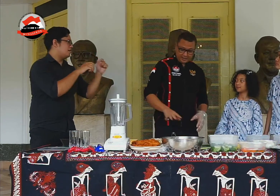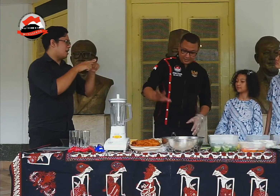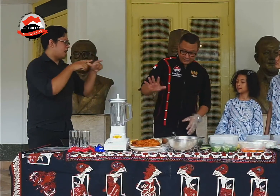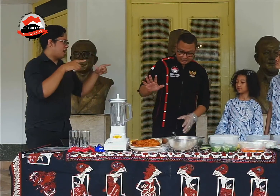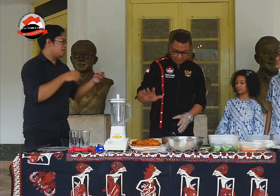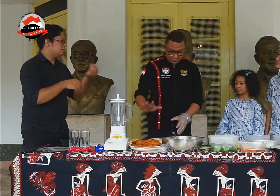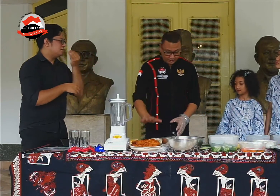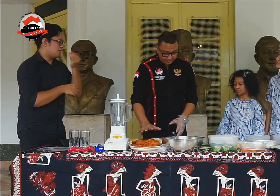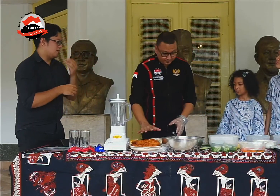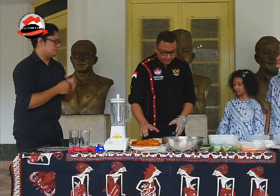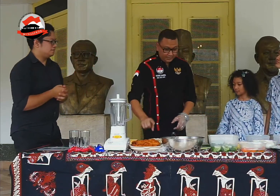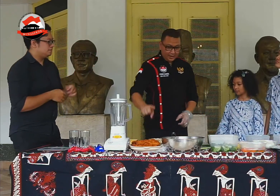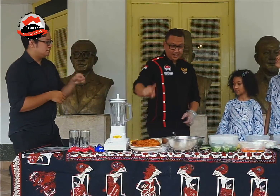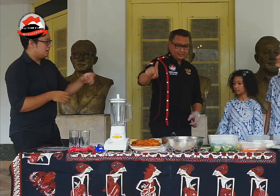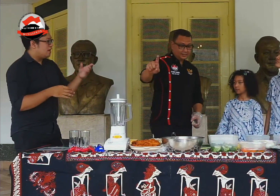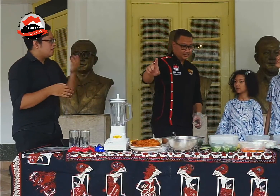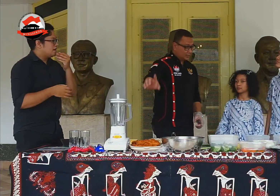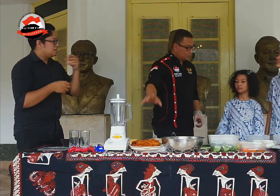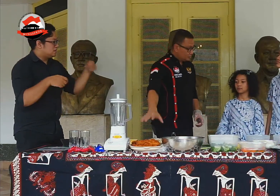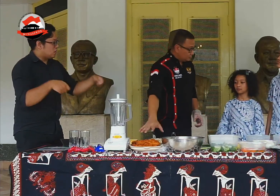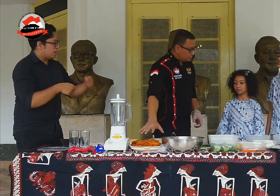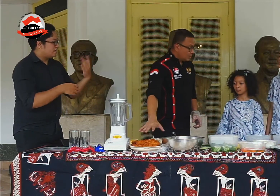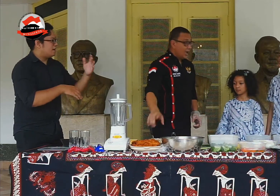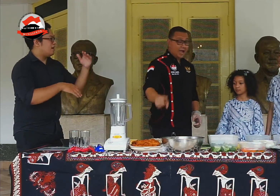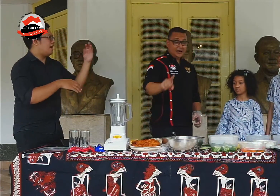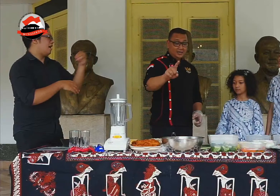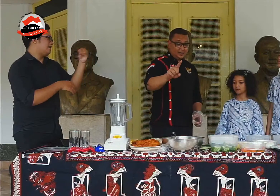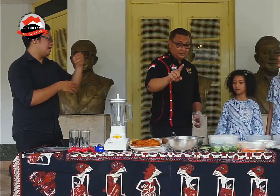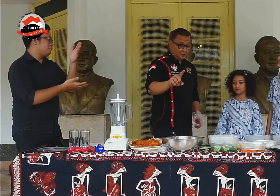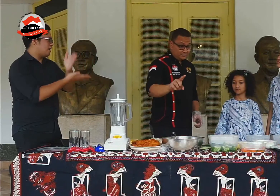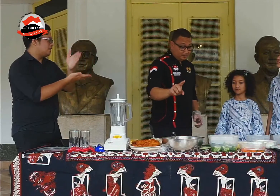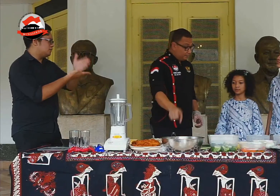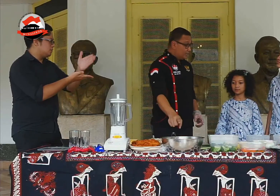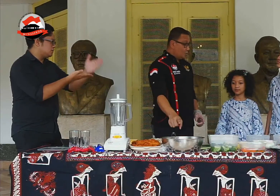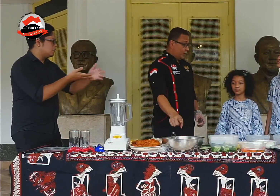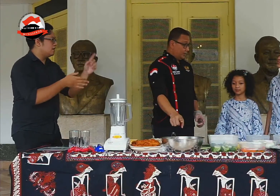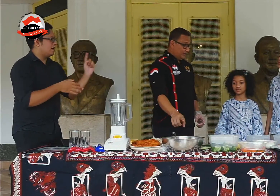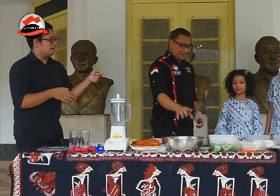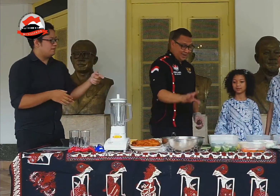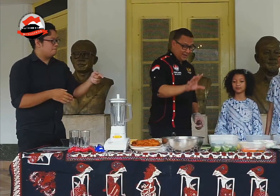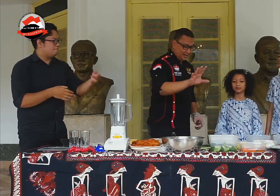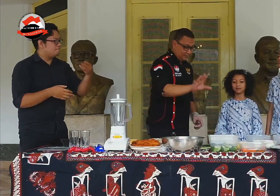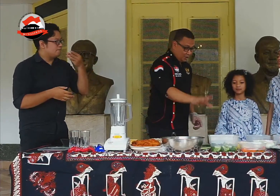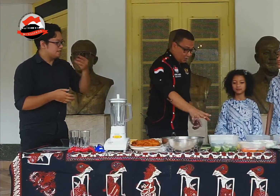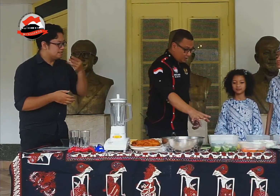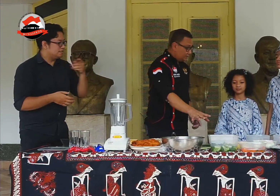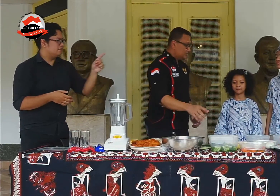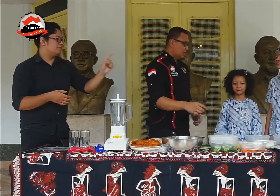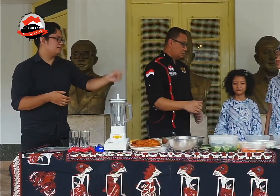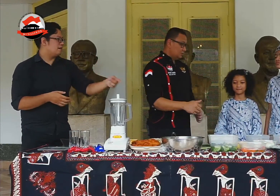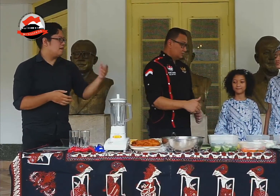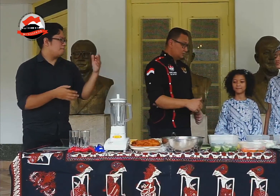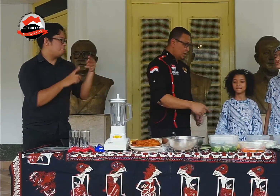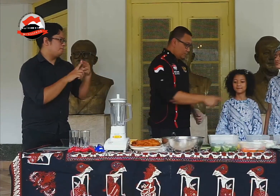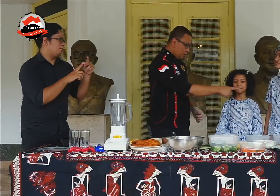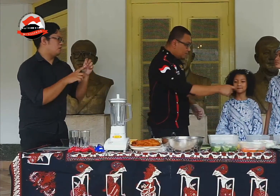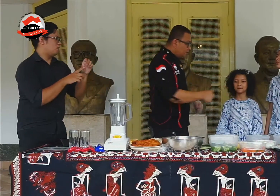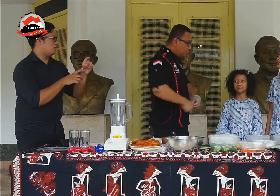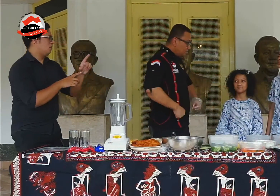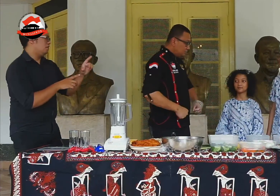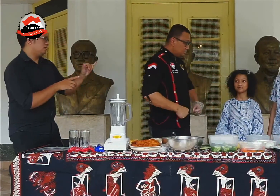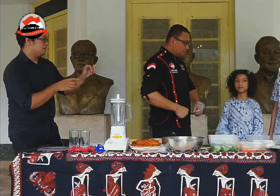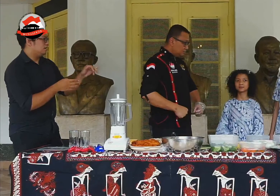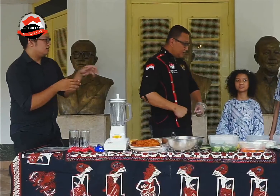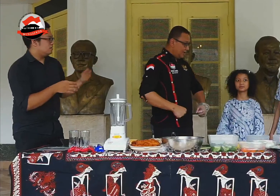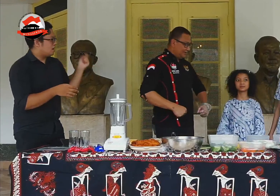Jadi ini ada nasi goreng, ada chicken katsu, ada mie goreng, ada brokoli, sayur, ya biar